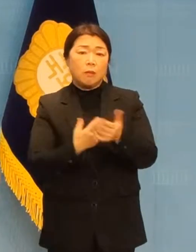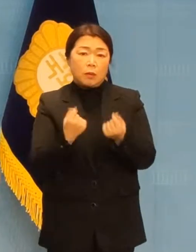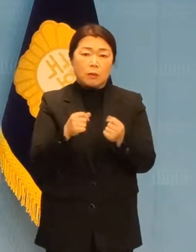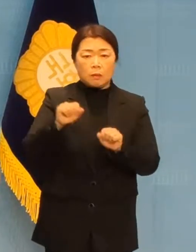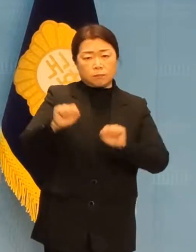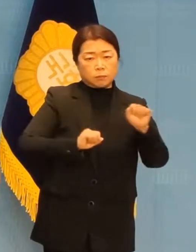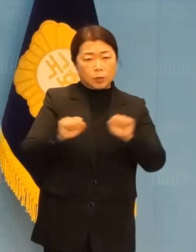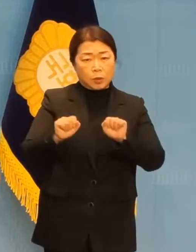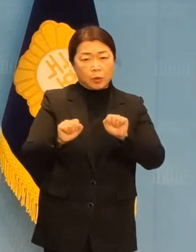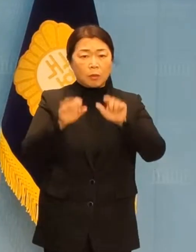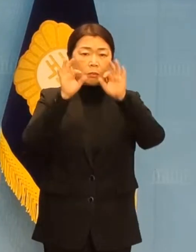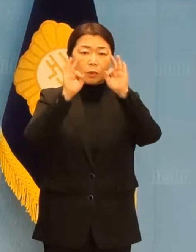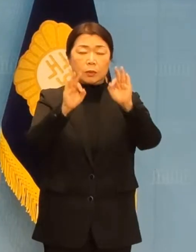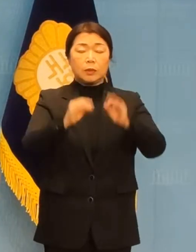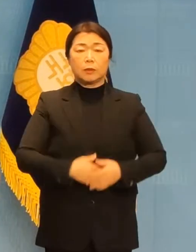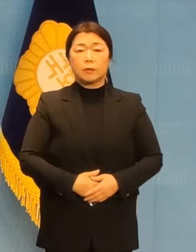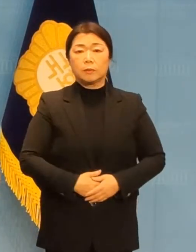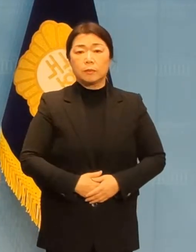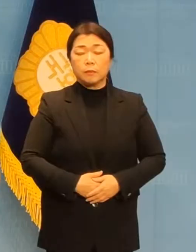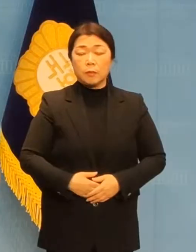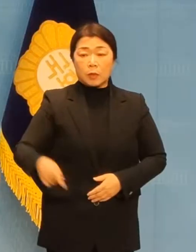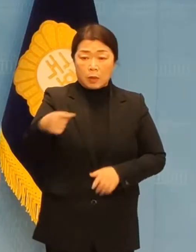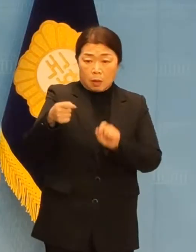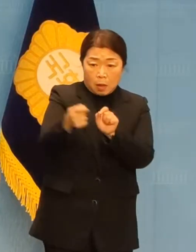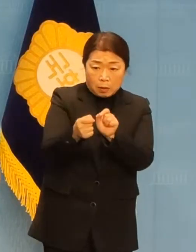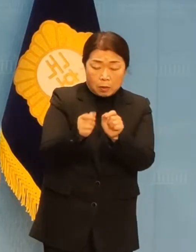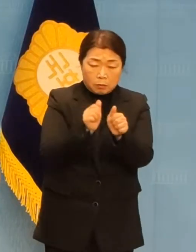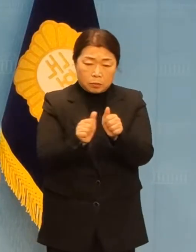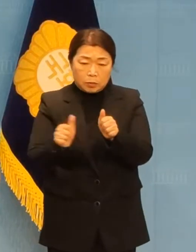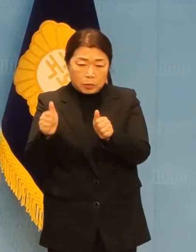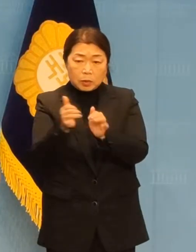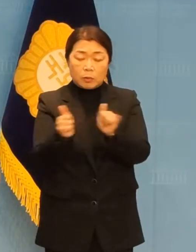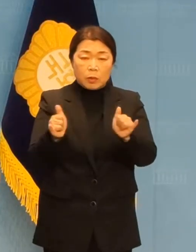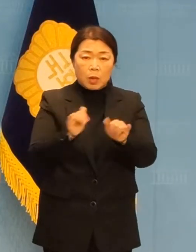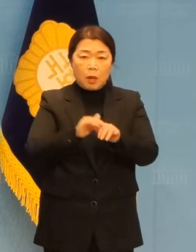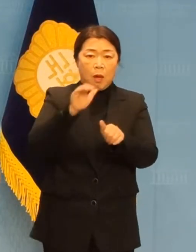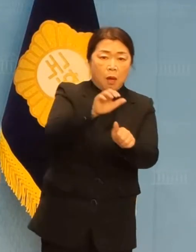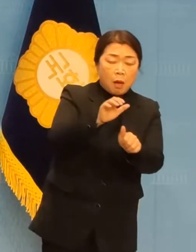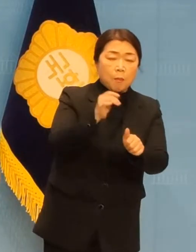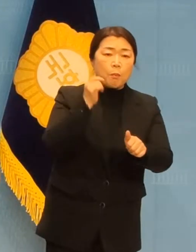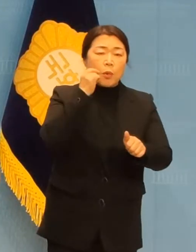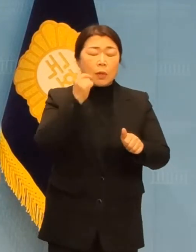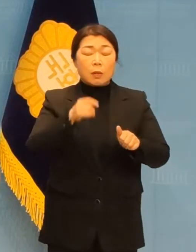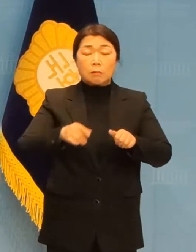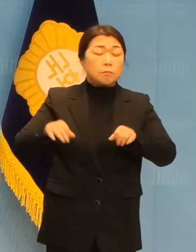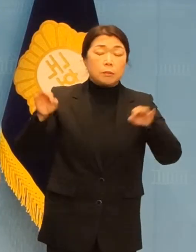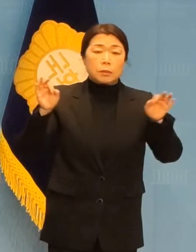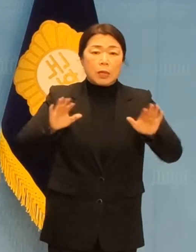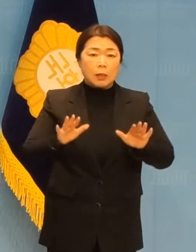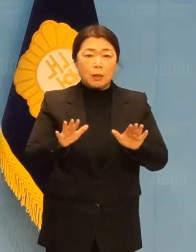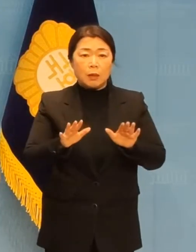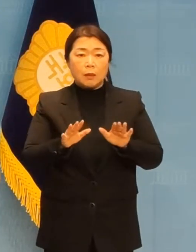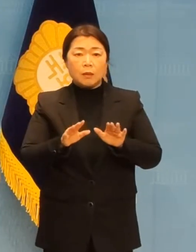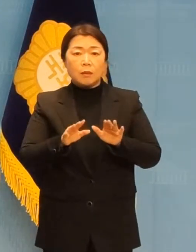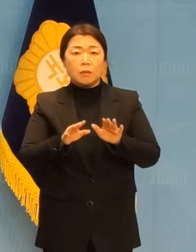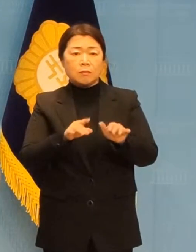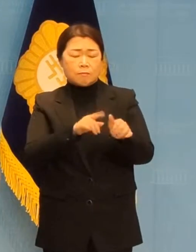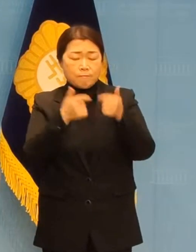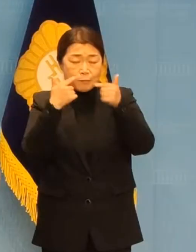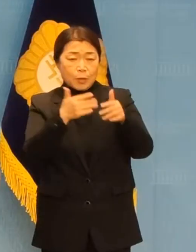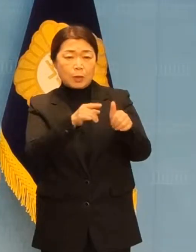행위입니다. 주변에 있던 사람들이 미처 손 쓸 새도 없이 전광석화처럼